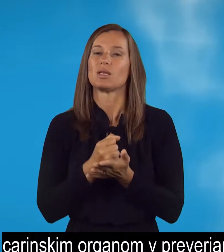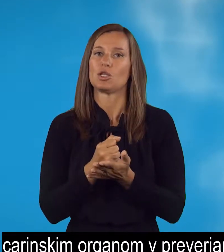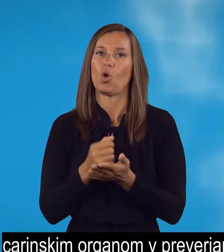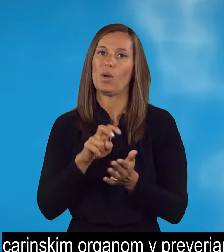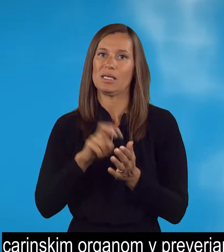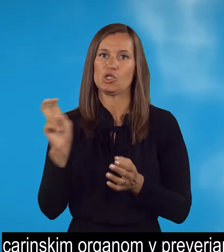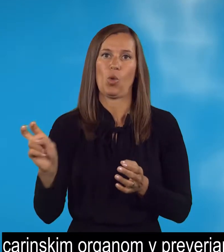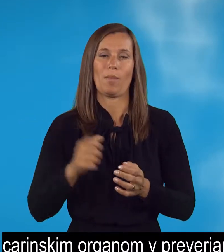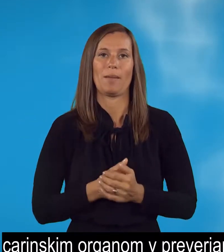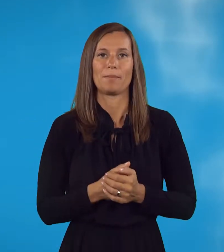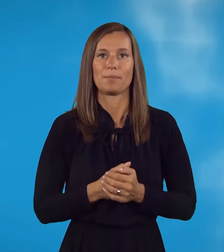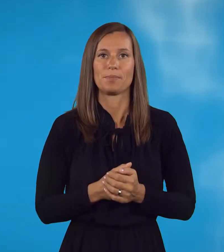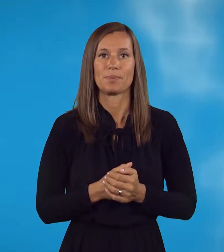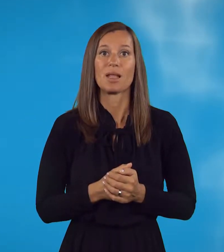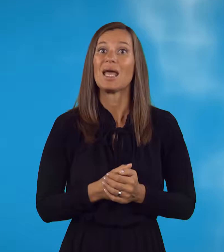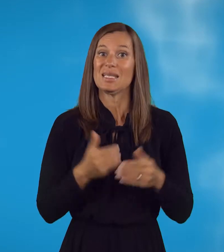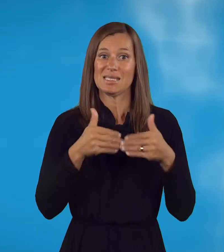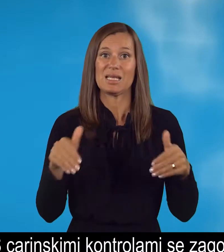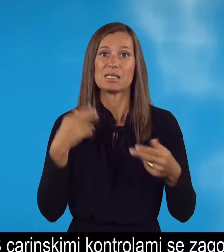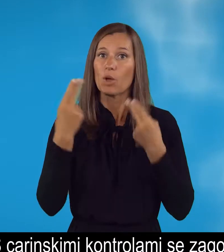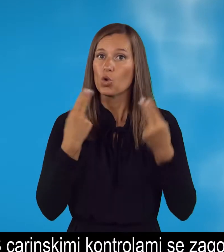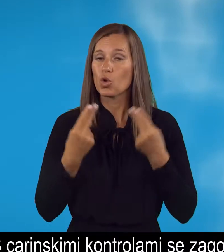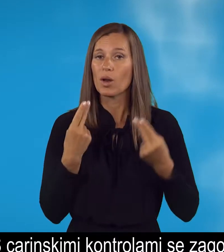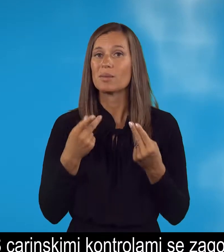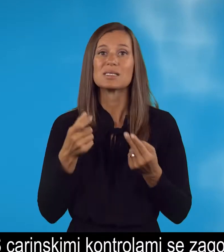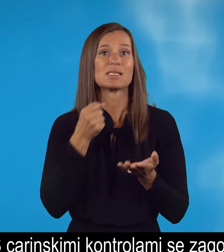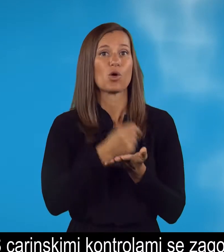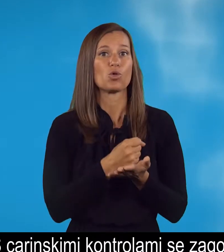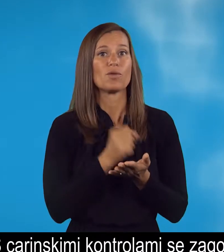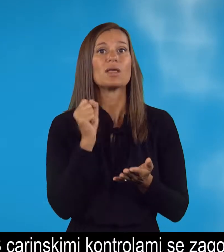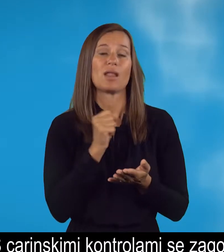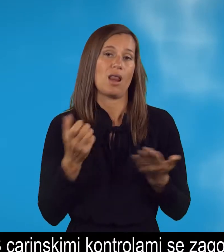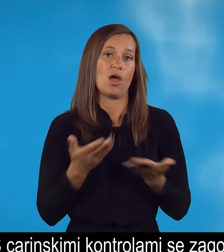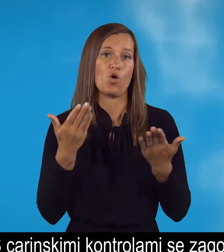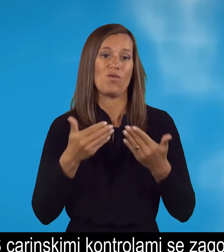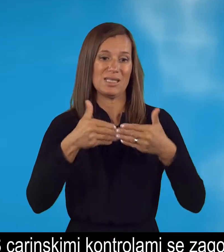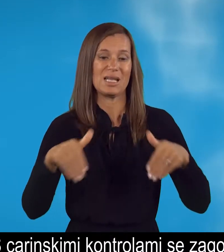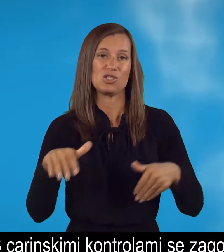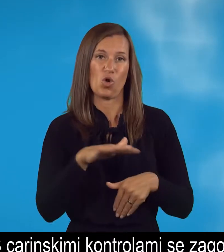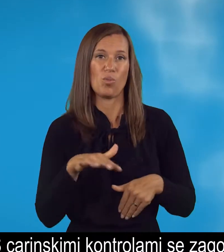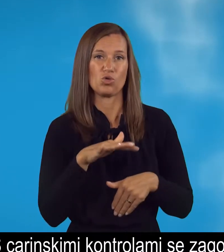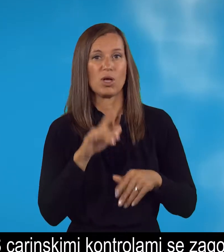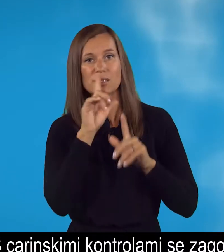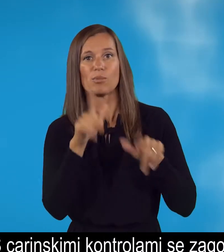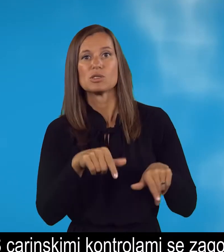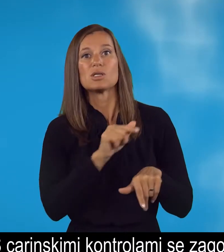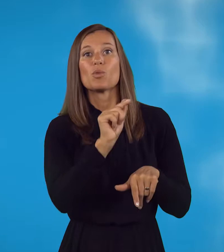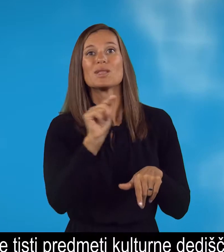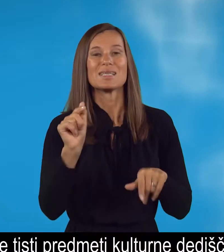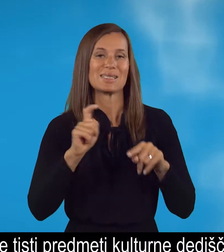izstopa. S carinskimi kontrolami se zagotovi, da lahko carinsko območje zapustijo le tisti